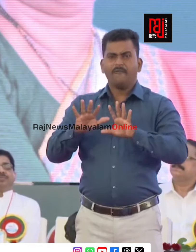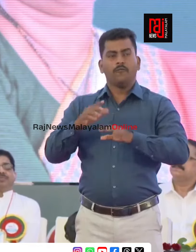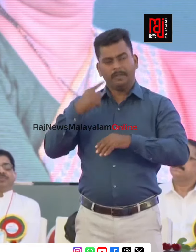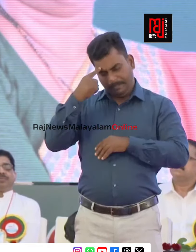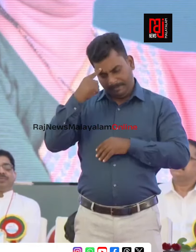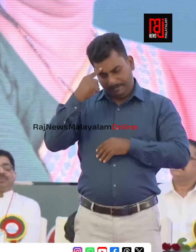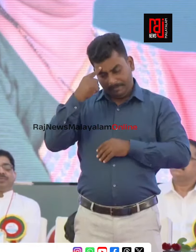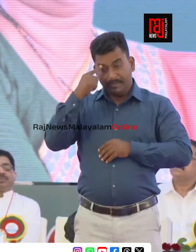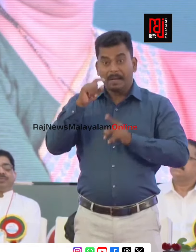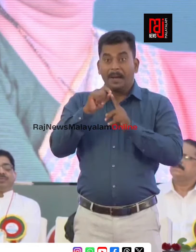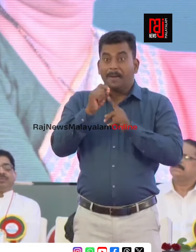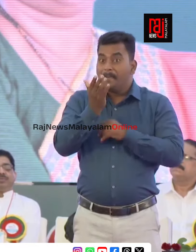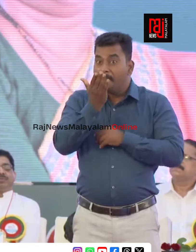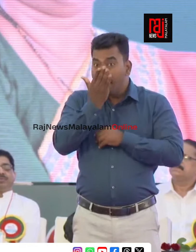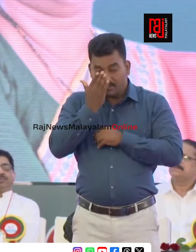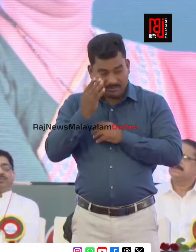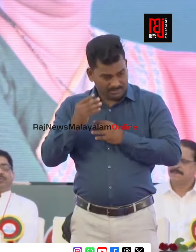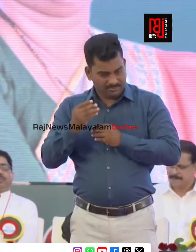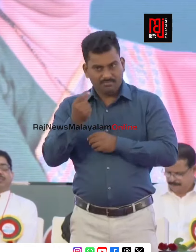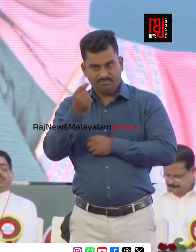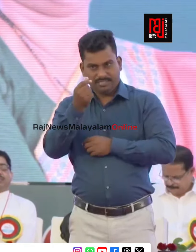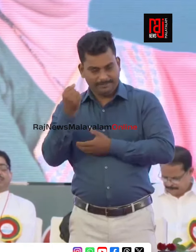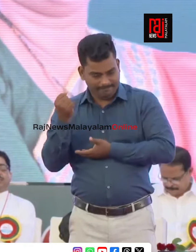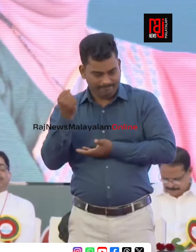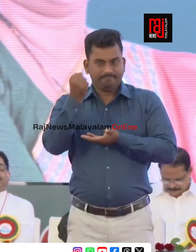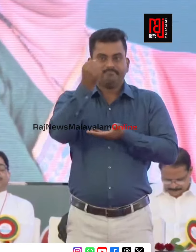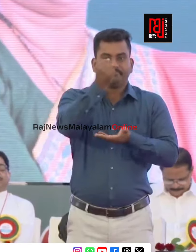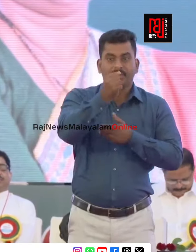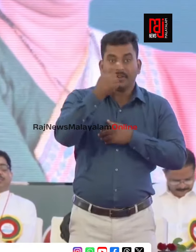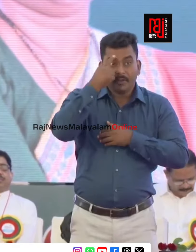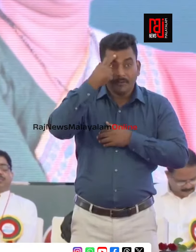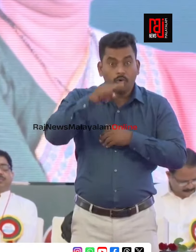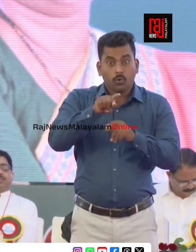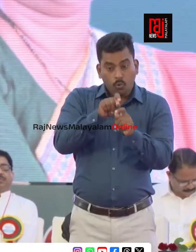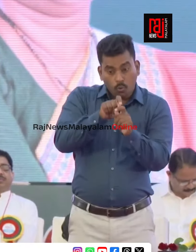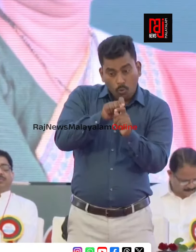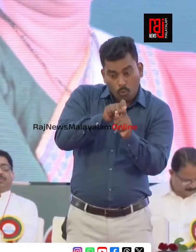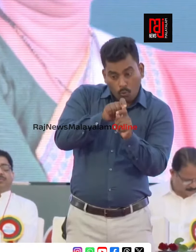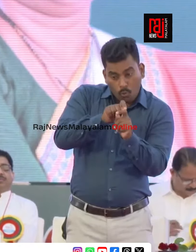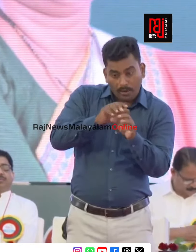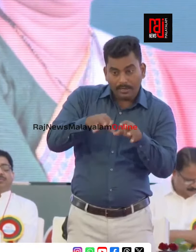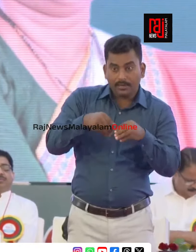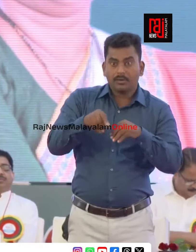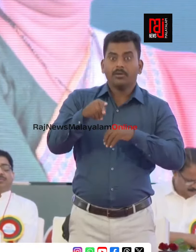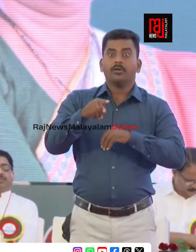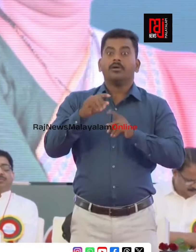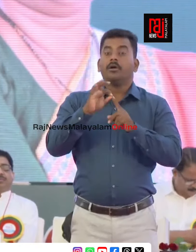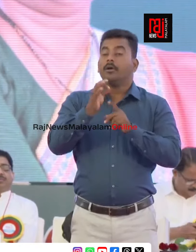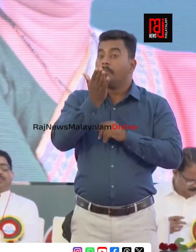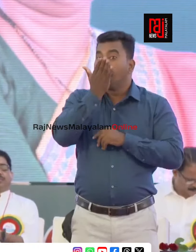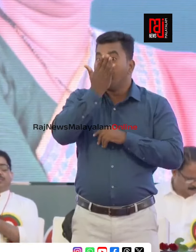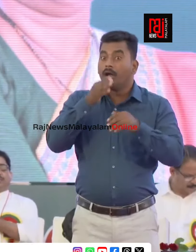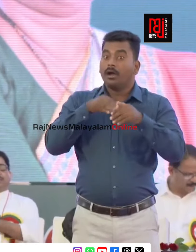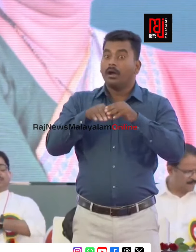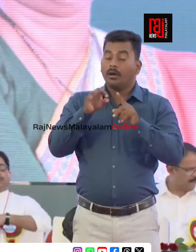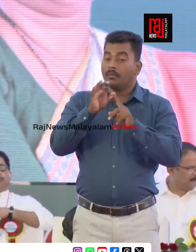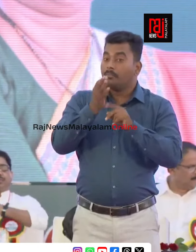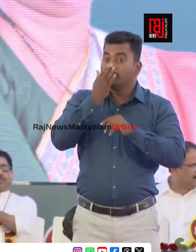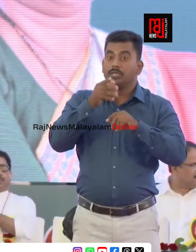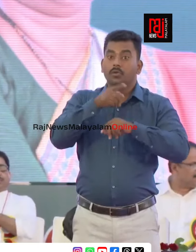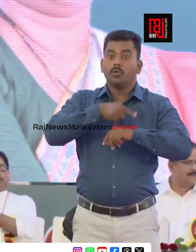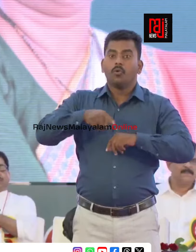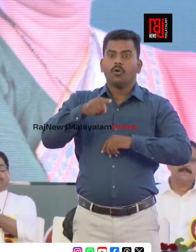കഴിയുന്നുണ്ട്. തദ്ദേശമന സ്ഥാപനങ്ങൾ അവരുടെ വാർഷിക സംസ്ഥാന പദ്ധതി,